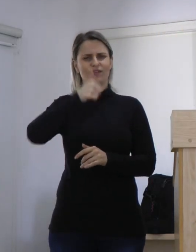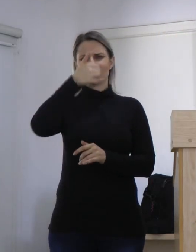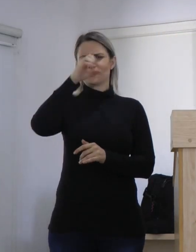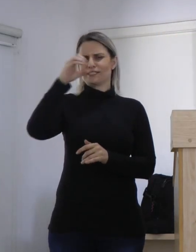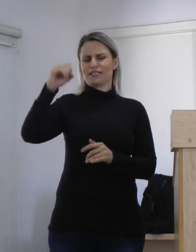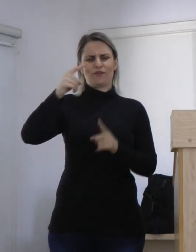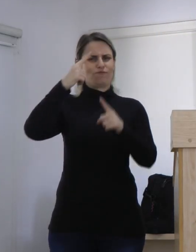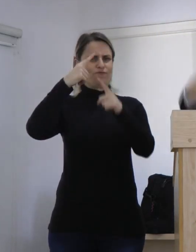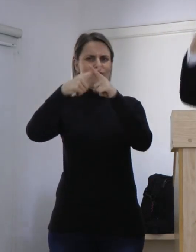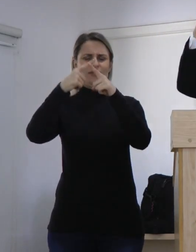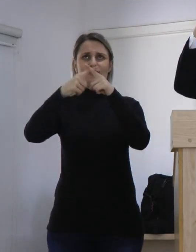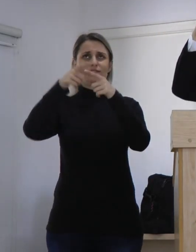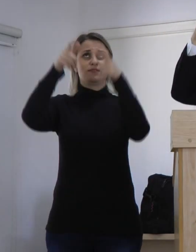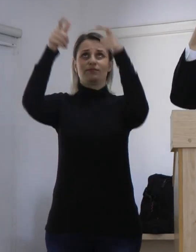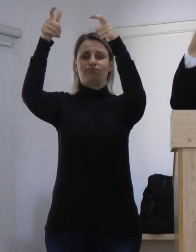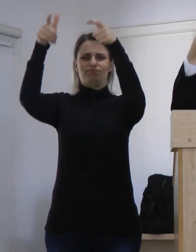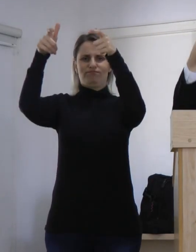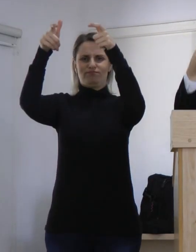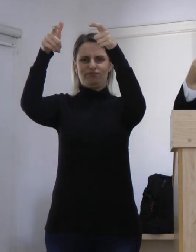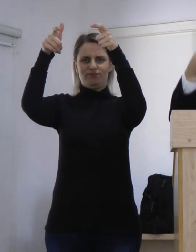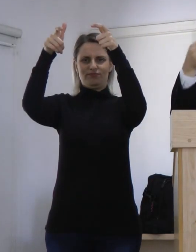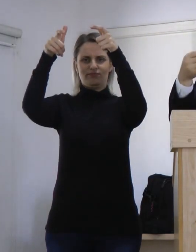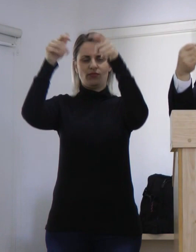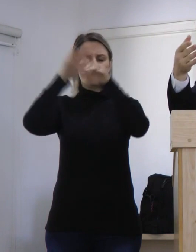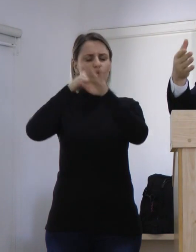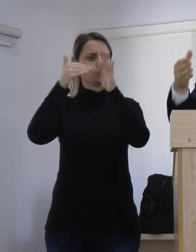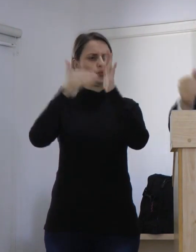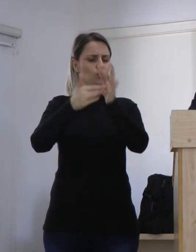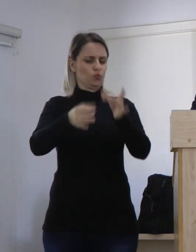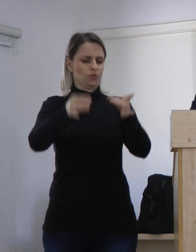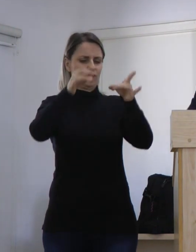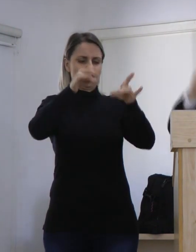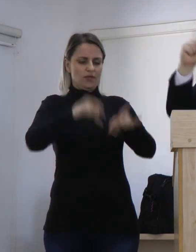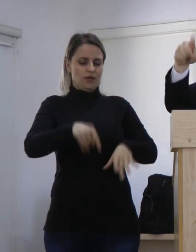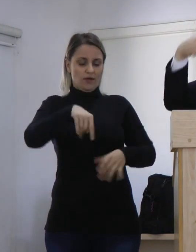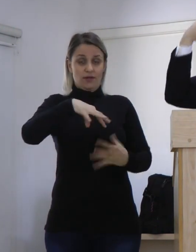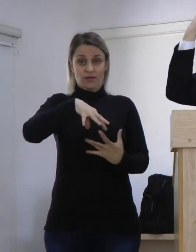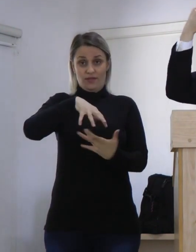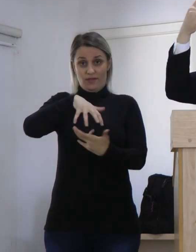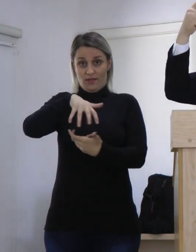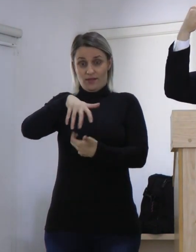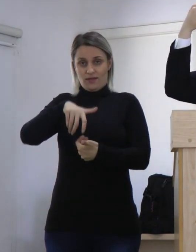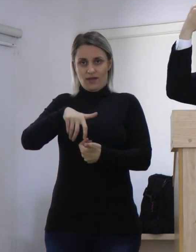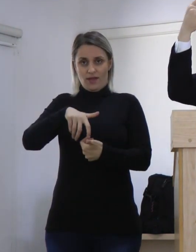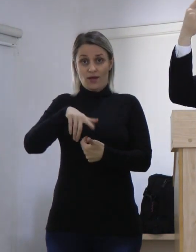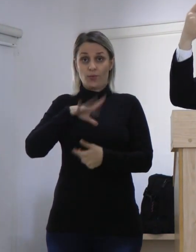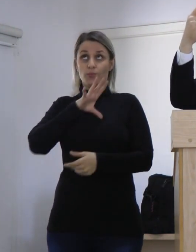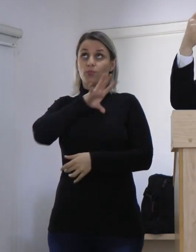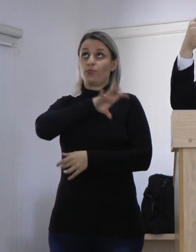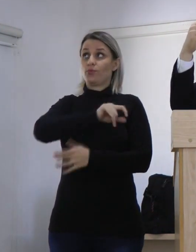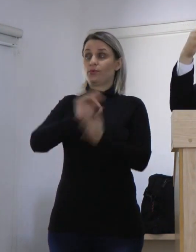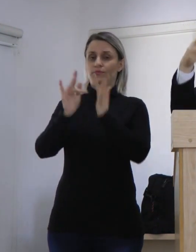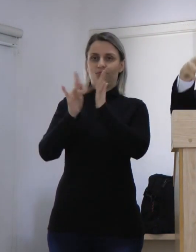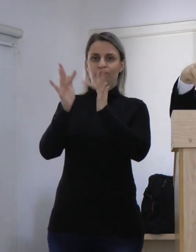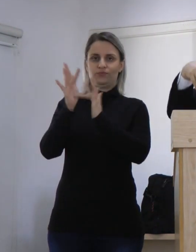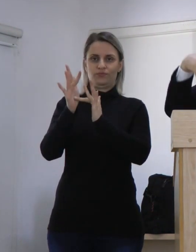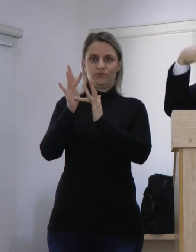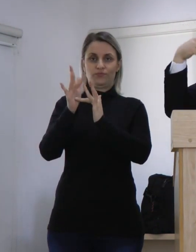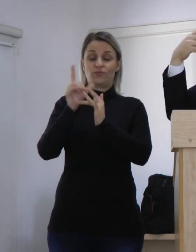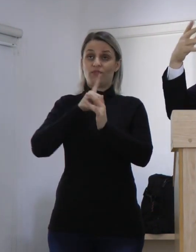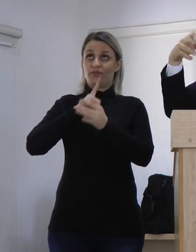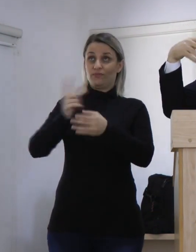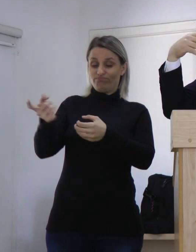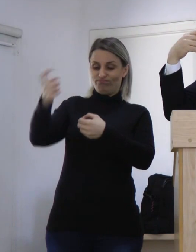agora, tudo aquilo que renunciarmos na terra por amor a Ele, receberemos 100 vezes mais. Fala-nos